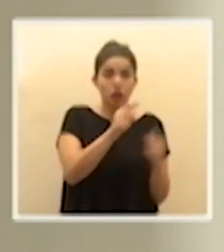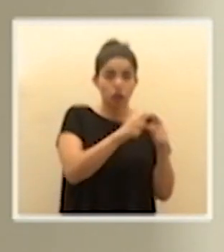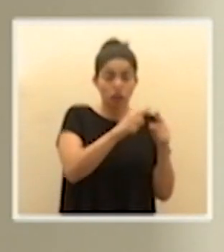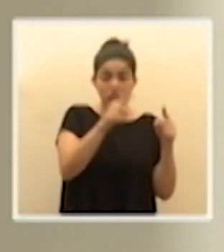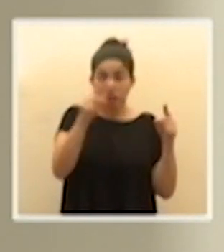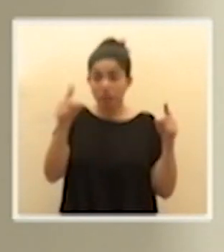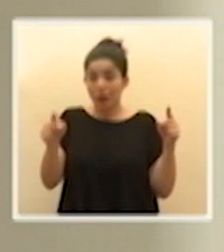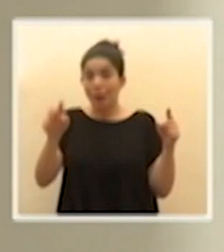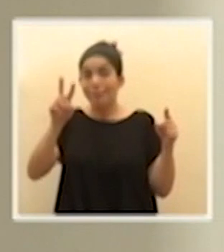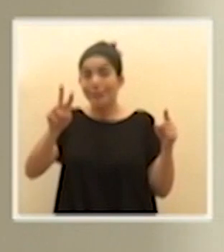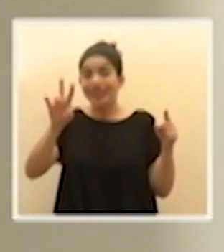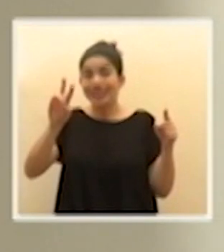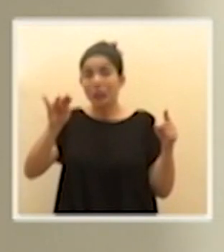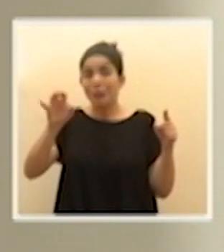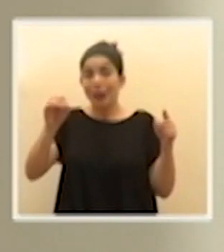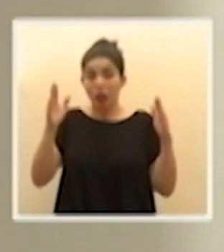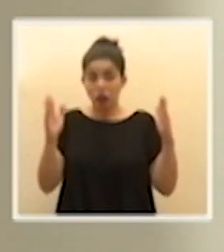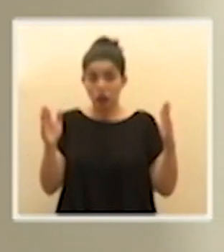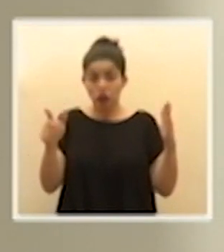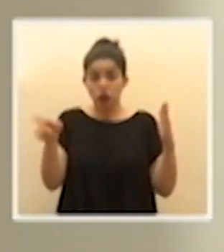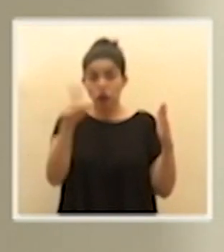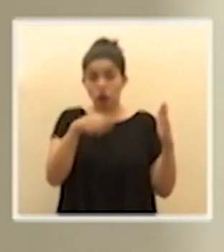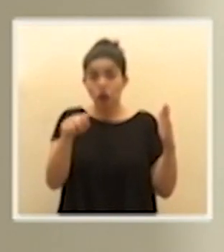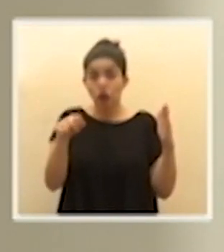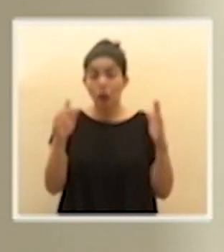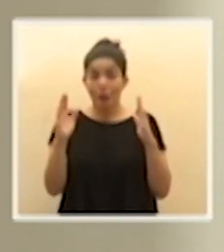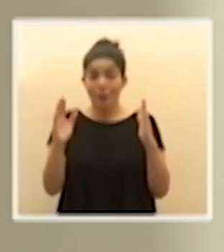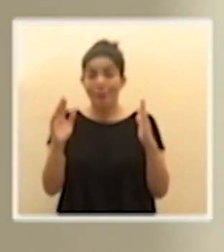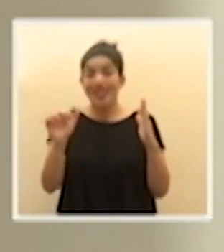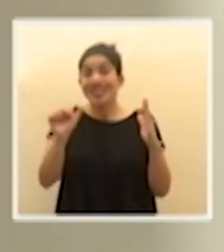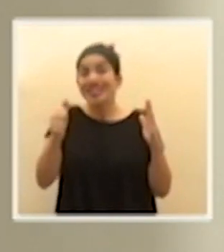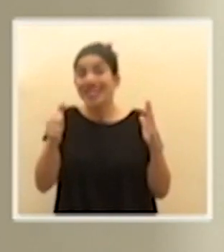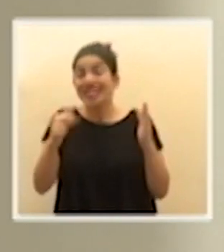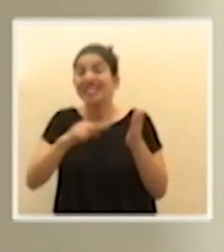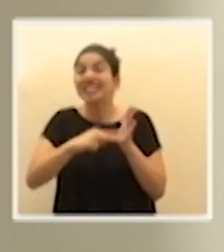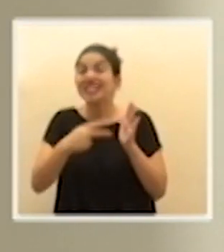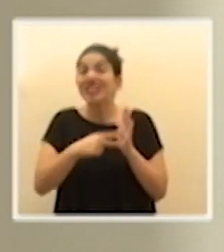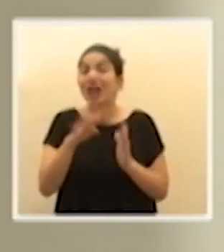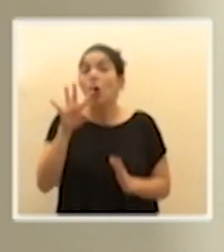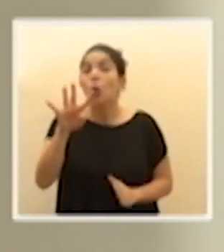y el 27 de mayo, 10 de ellos, o sea, el